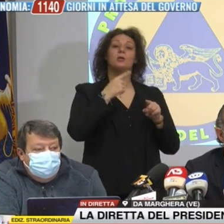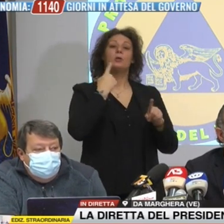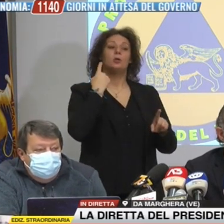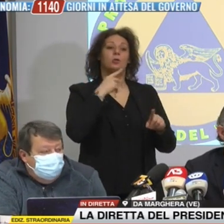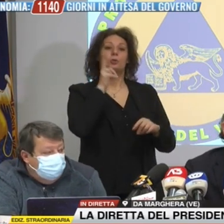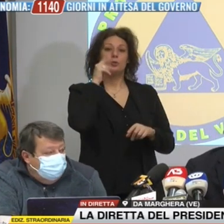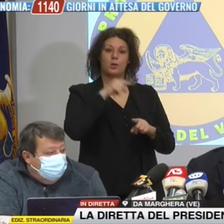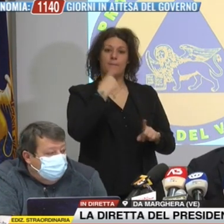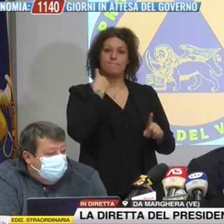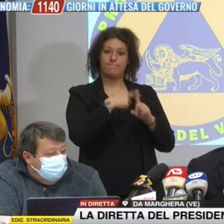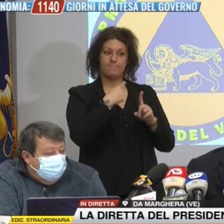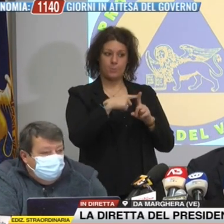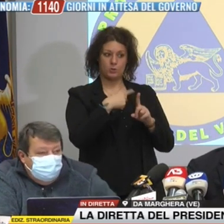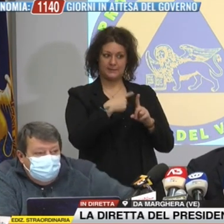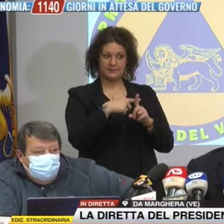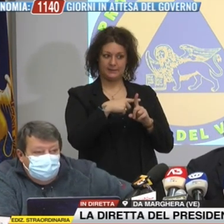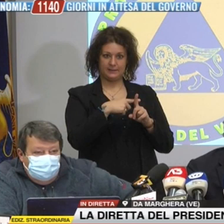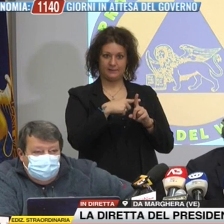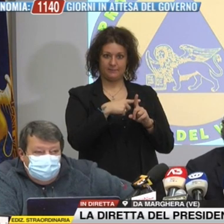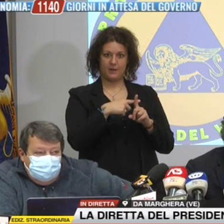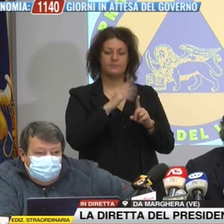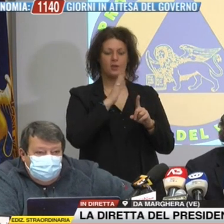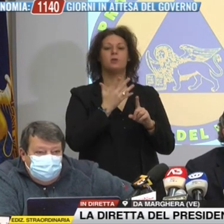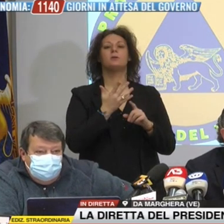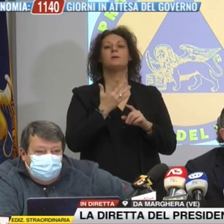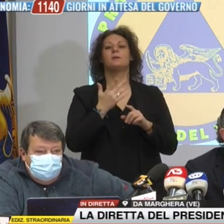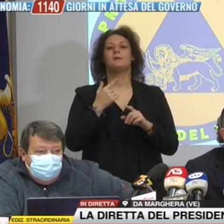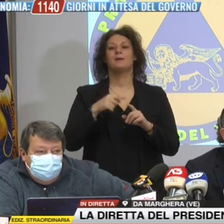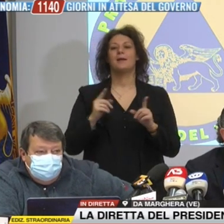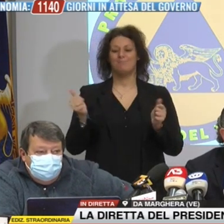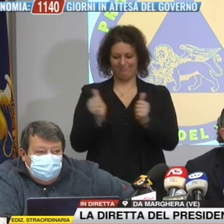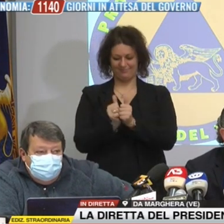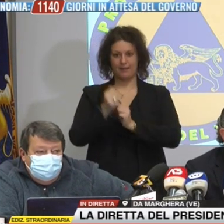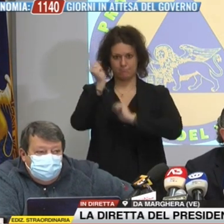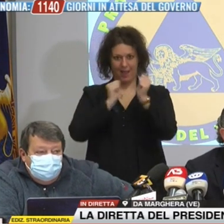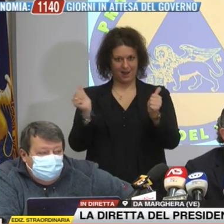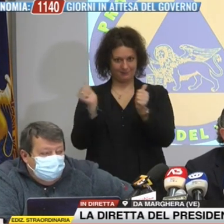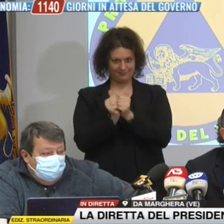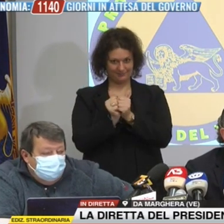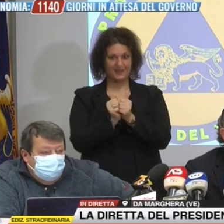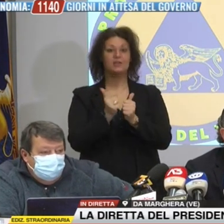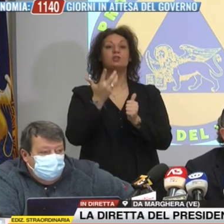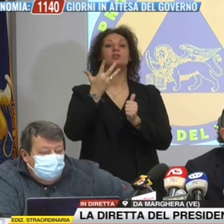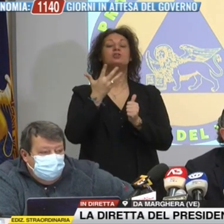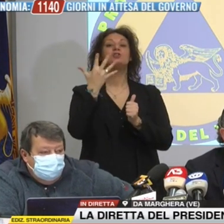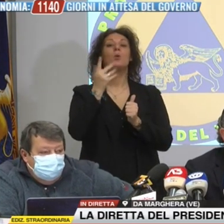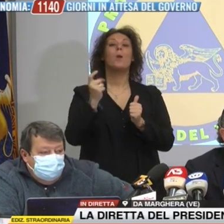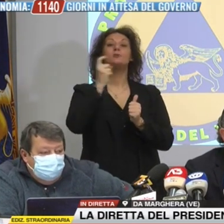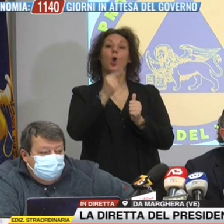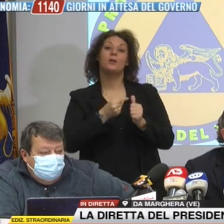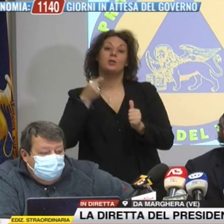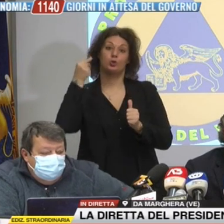cui il suo medico... L'ha incontrata 5 giorni prima? Sì, prima sì. Ha ragione, quindi però il suo medico non